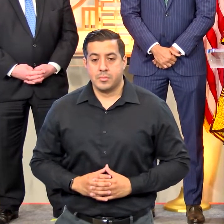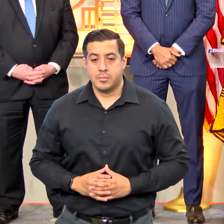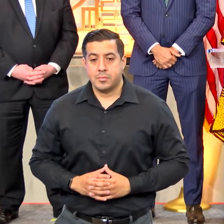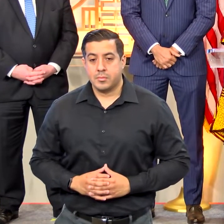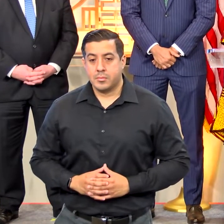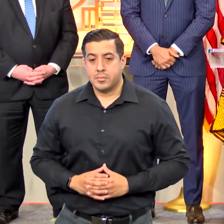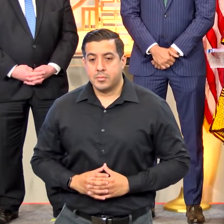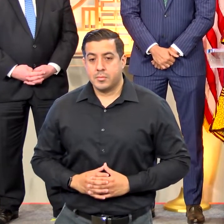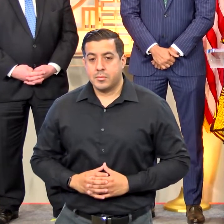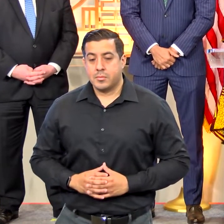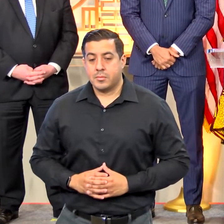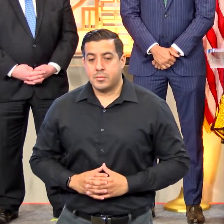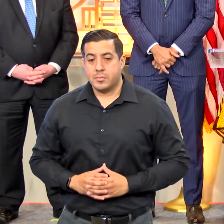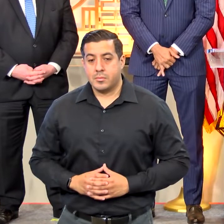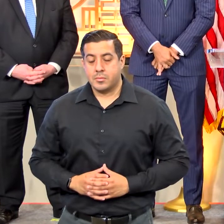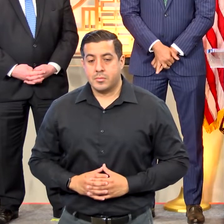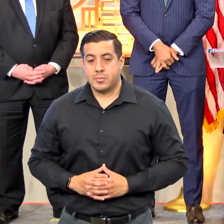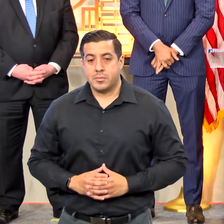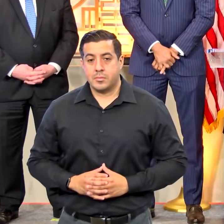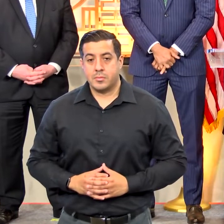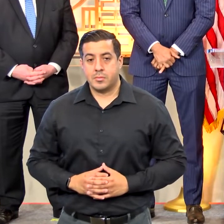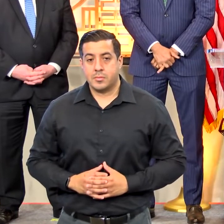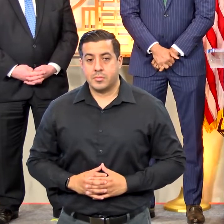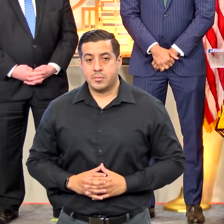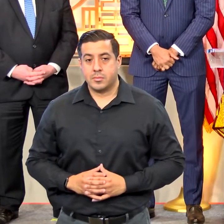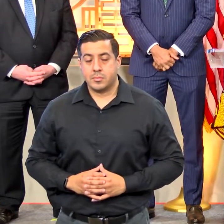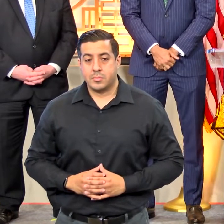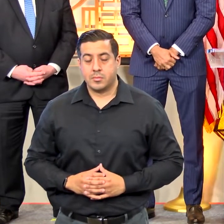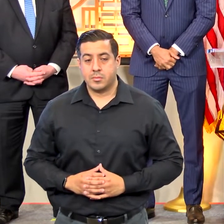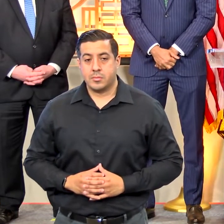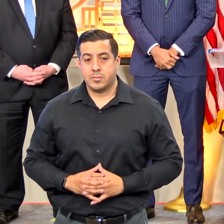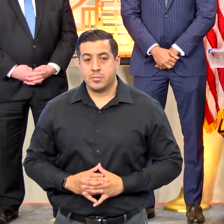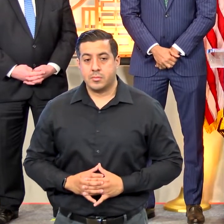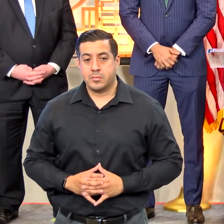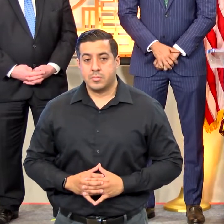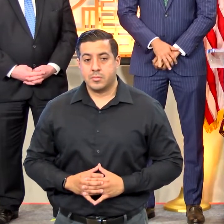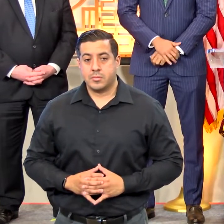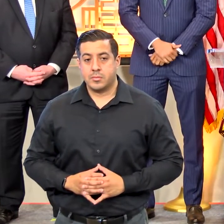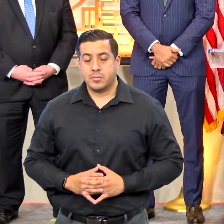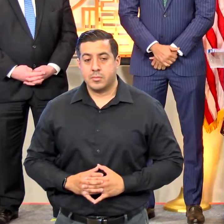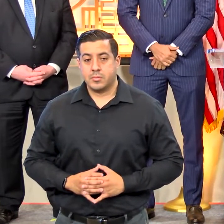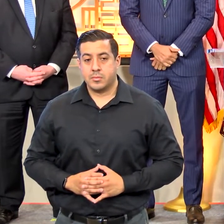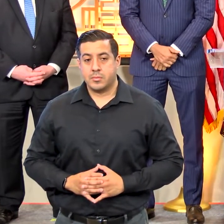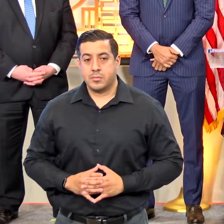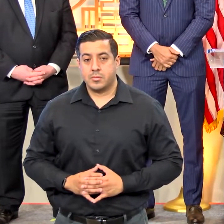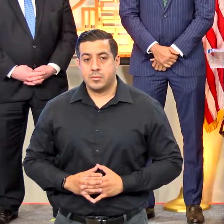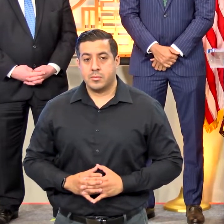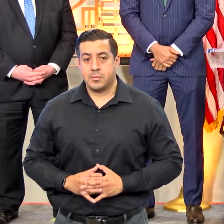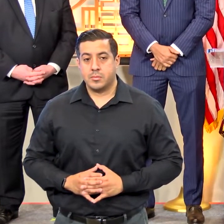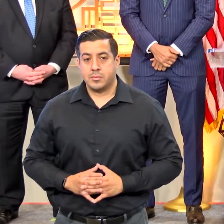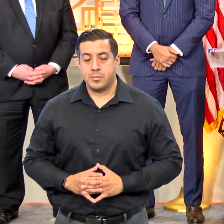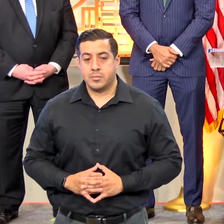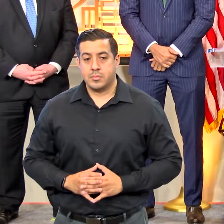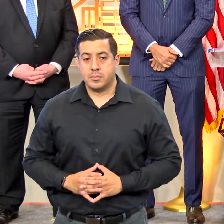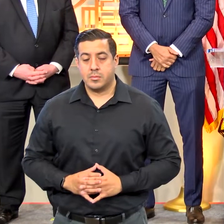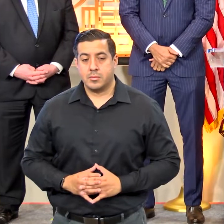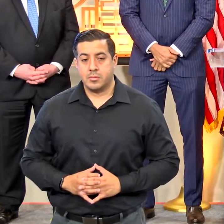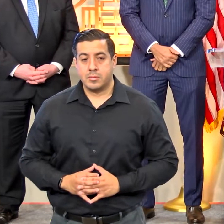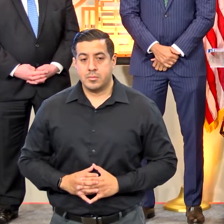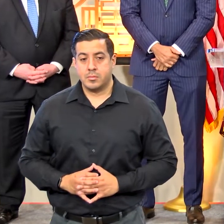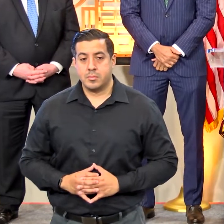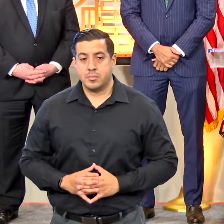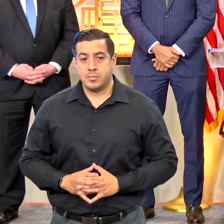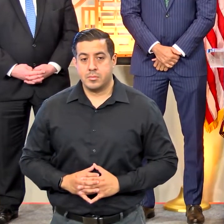manera completa en la comunidad, apoyándonos a todos y ayudando a que esta comunidad sea aún más